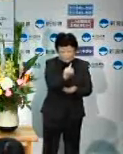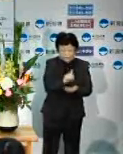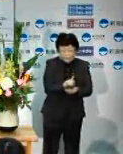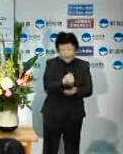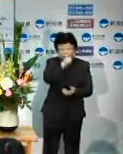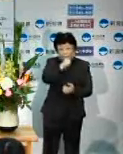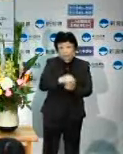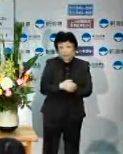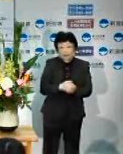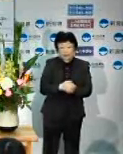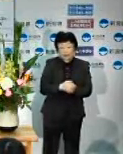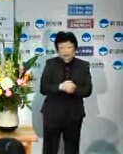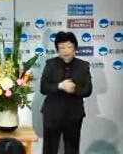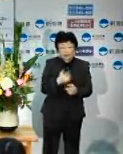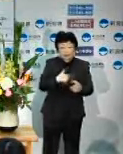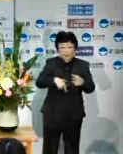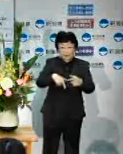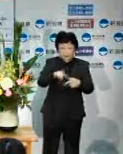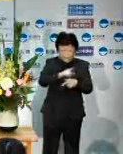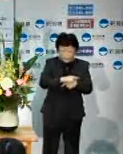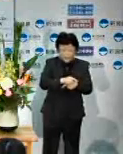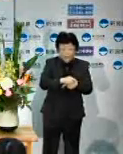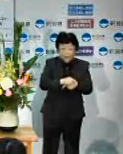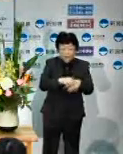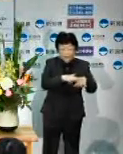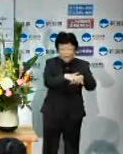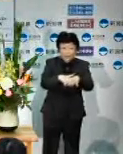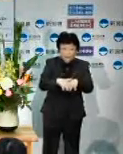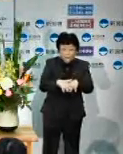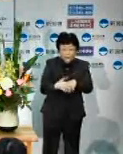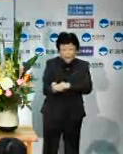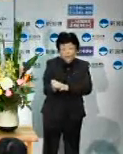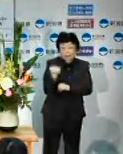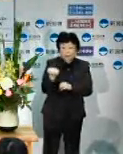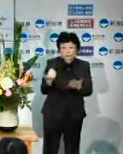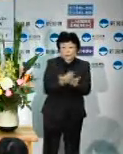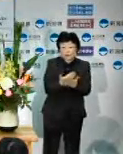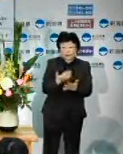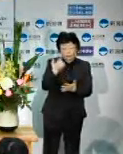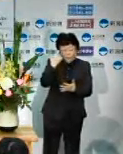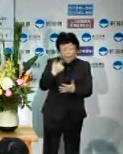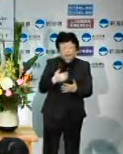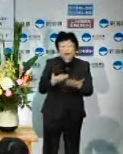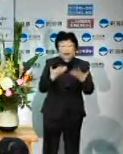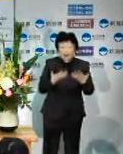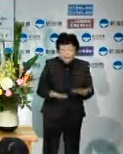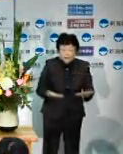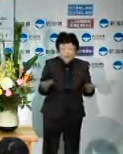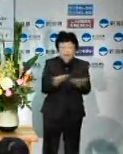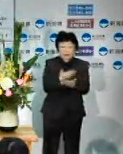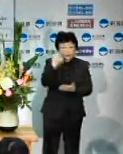より、ネットワークといいますか路線の強化になっていきます安定につなが